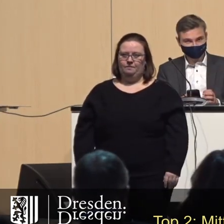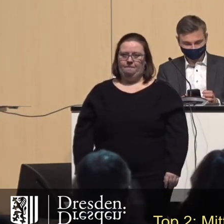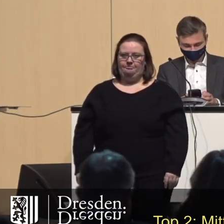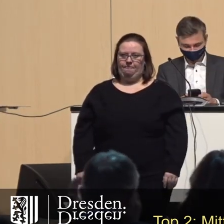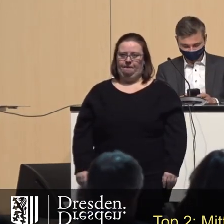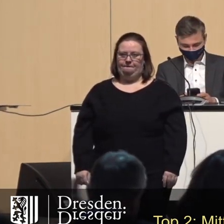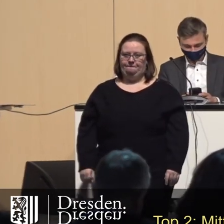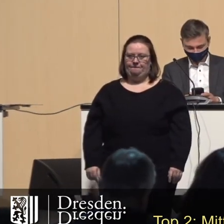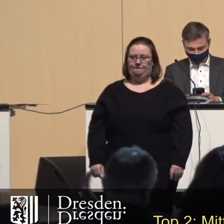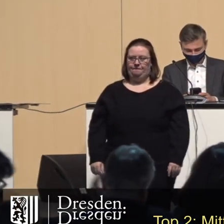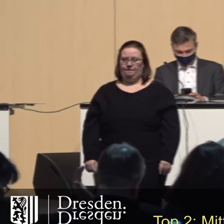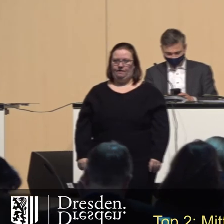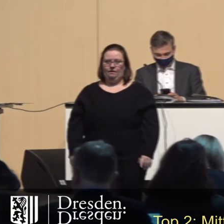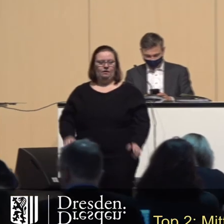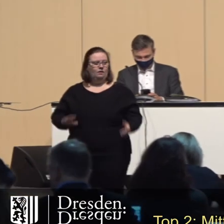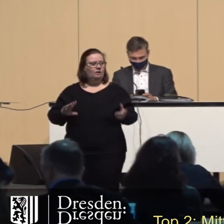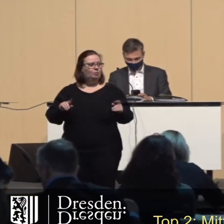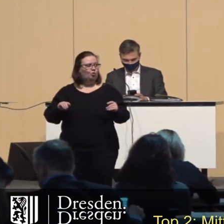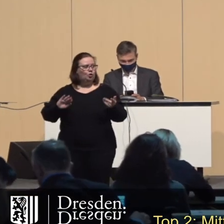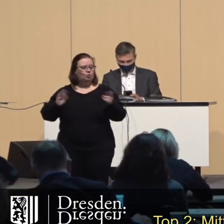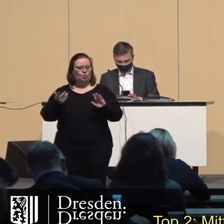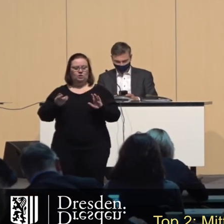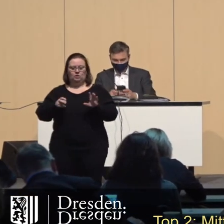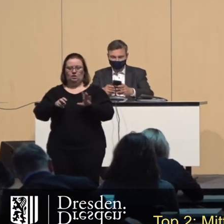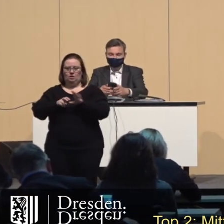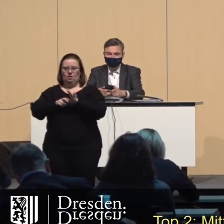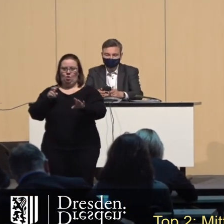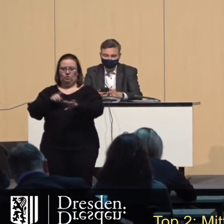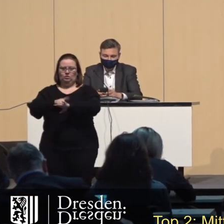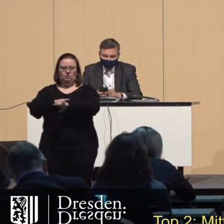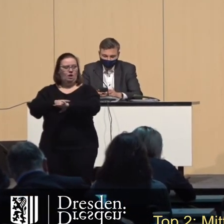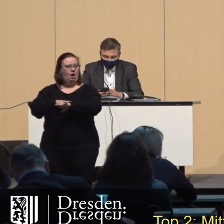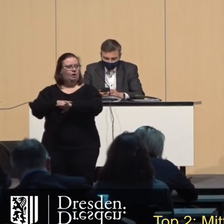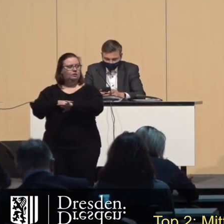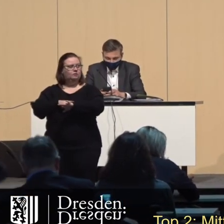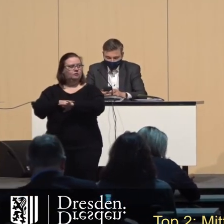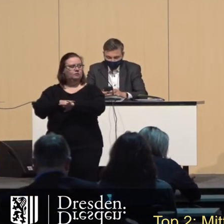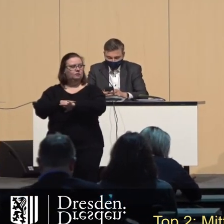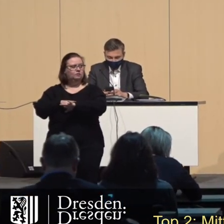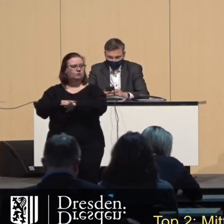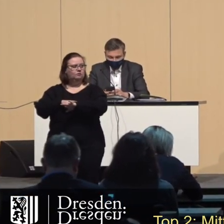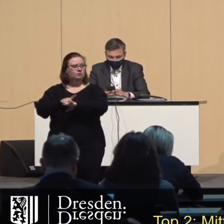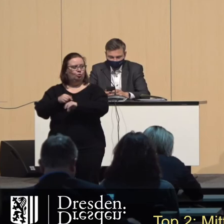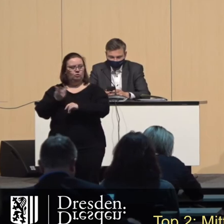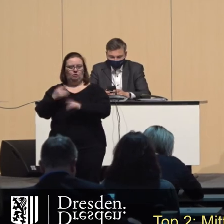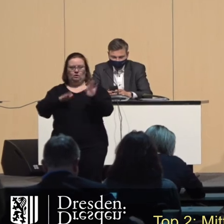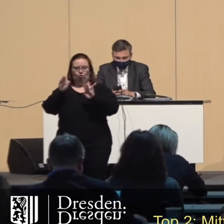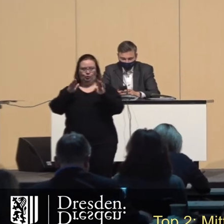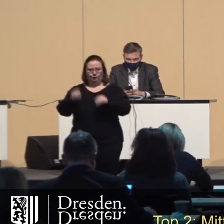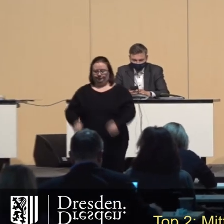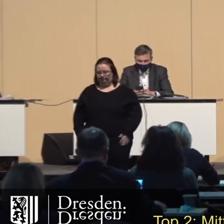So, damit gehen wir in eine kurze Auszeit und wir setzen dann fort. Hoffentlich mit der Abstimmung.